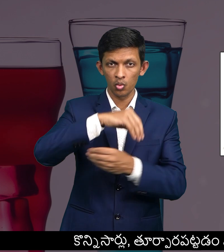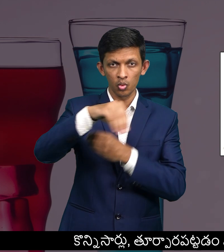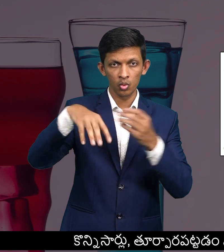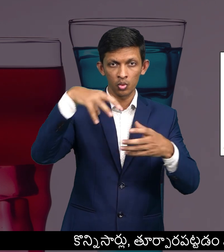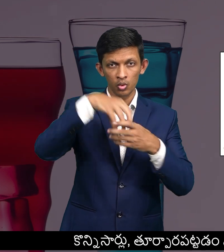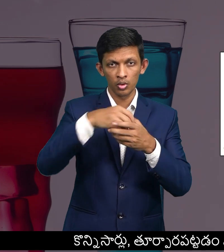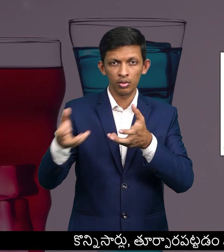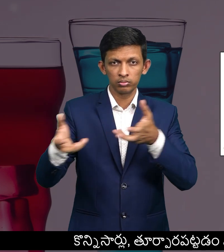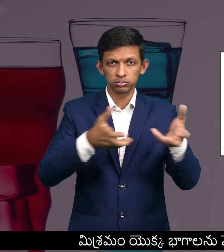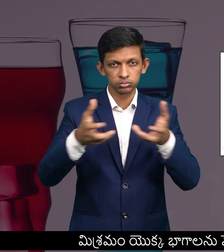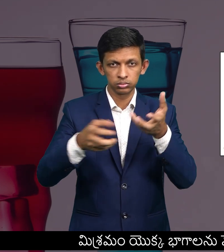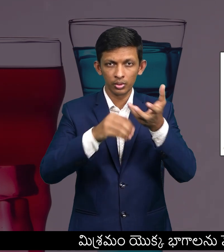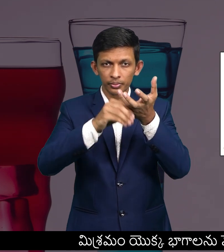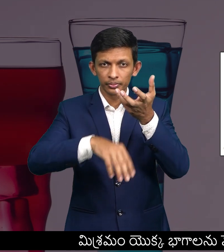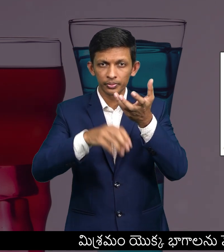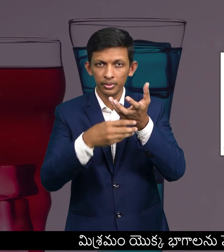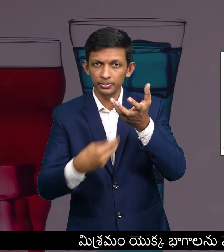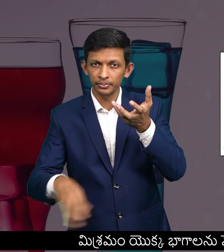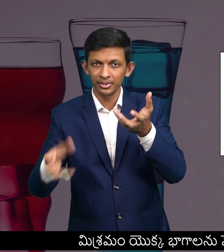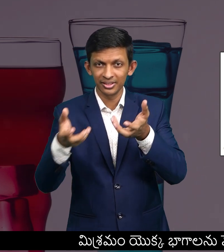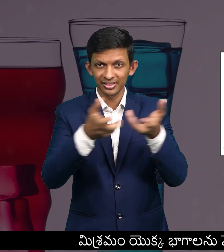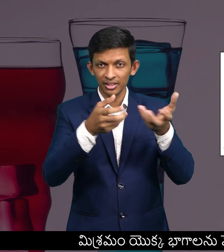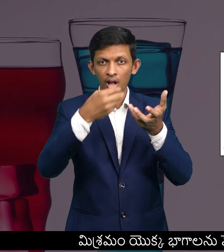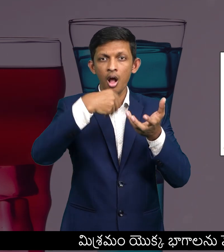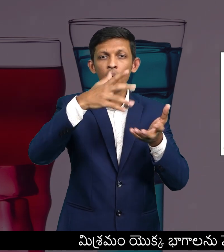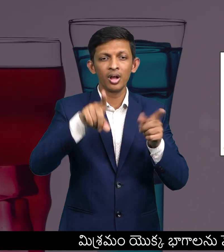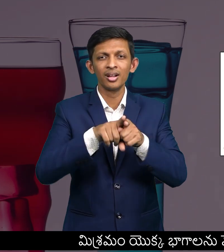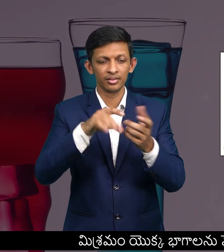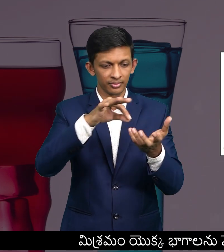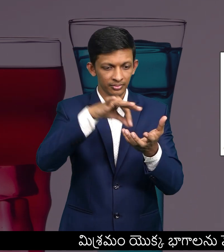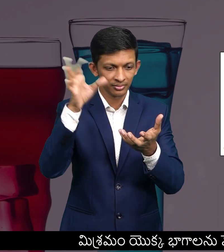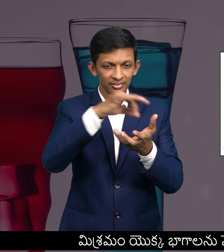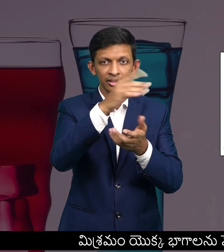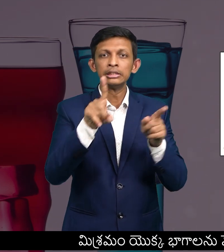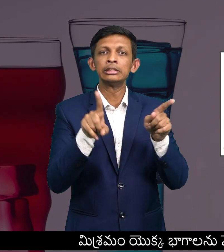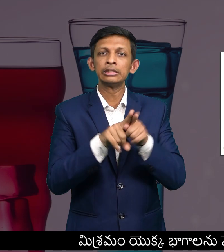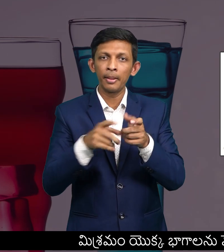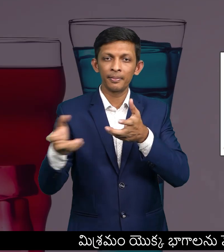ఏరివేయడం ద్వారా మిశ్రమం యొక్క భాగాలను వేరు చేయటం సాధ్యం కాకపోవచ్చు.